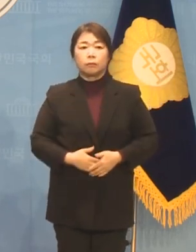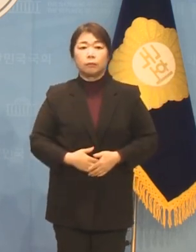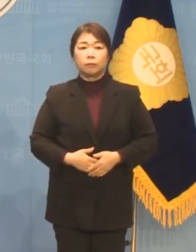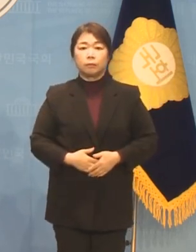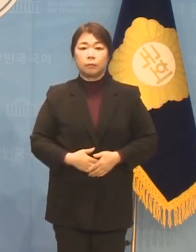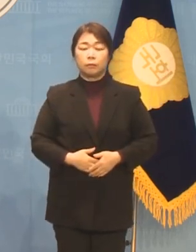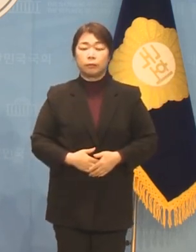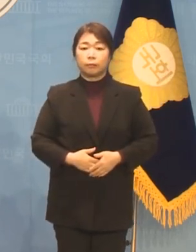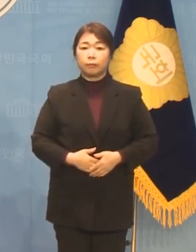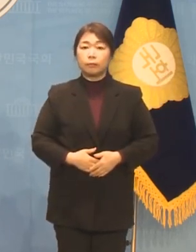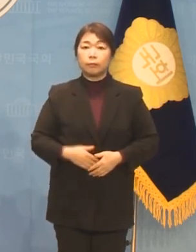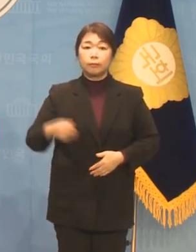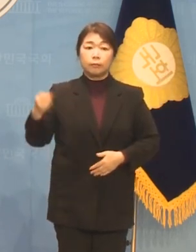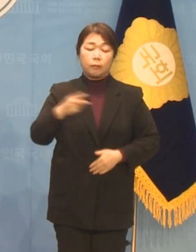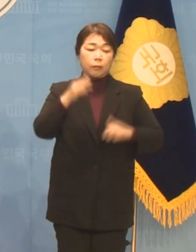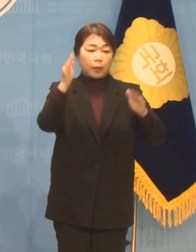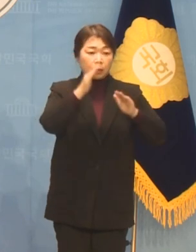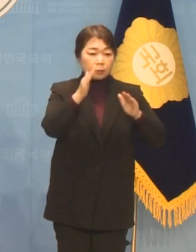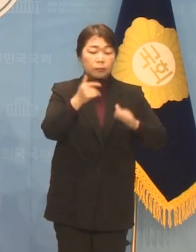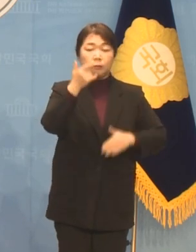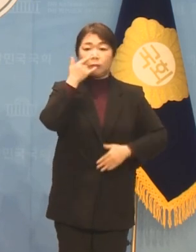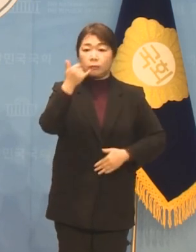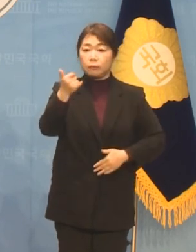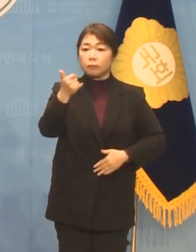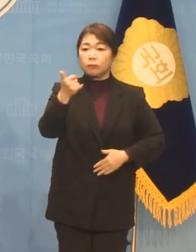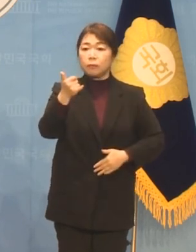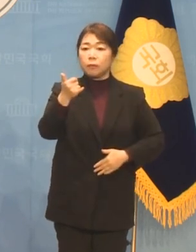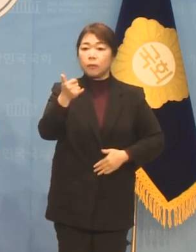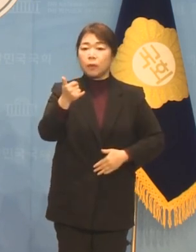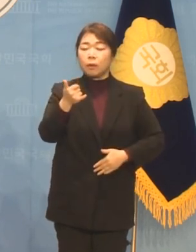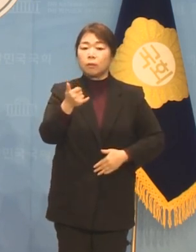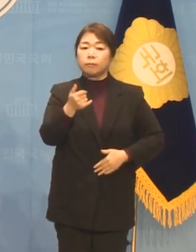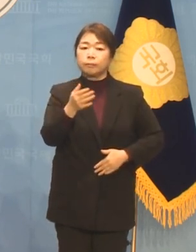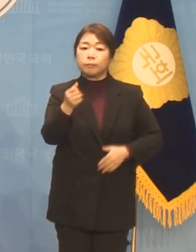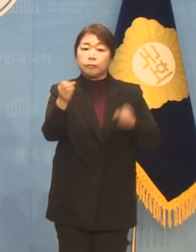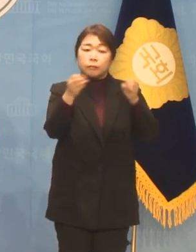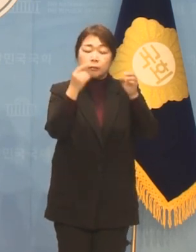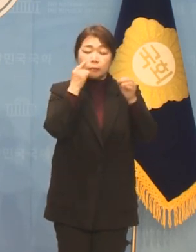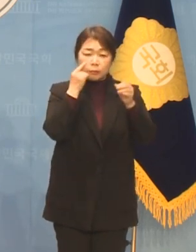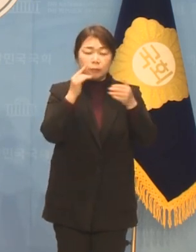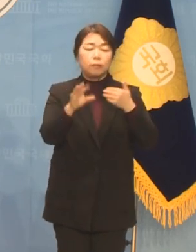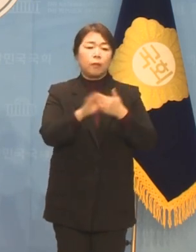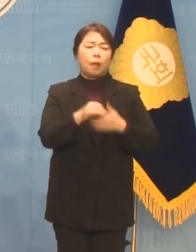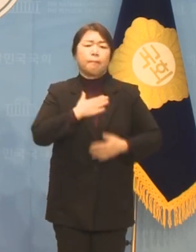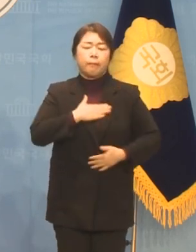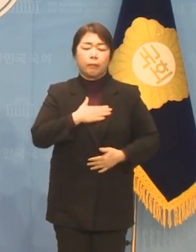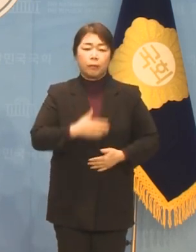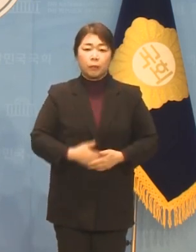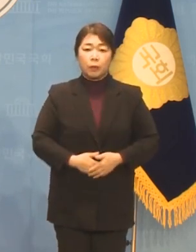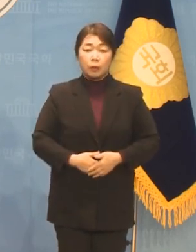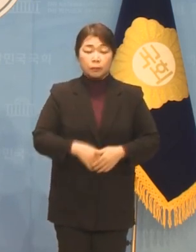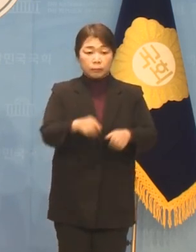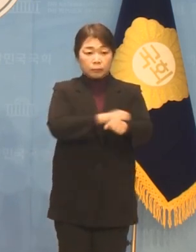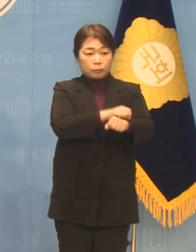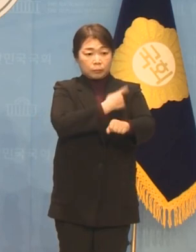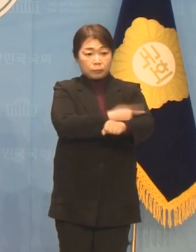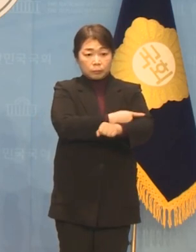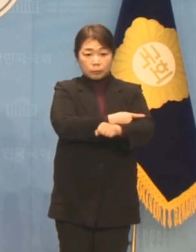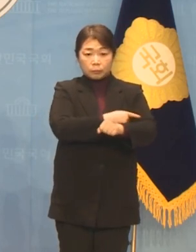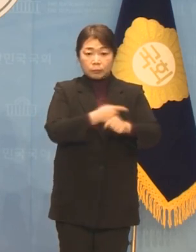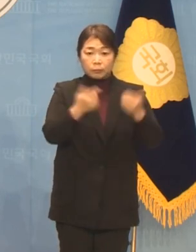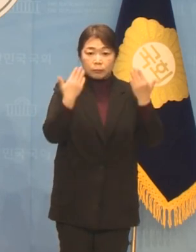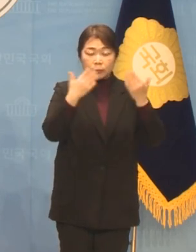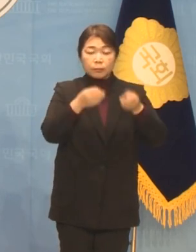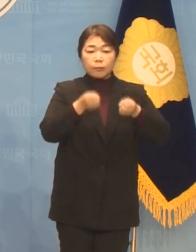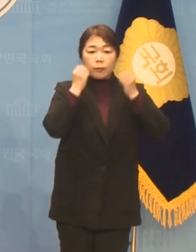있습니다. 또 학생, 학부모들과 단 몇 분만 이야기해봐도 이들 특권 학교가